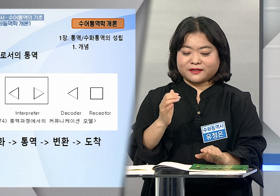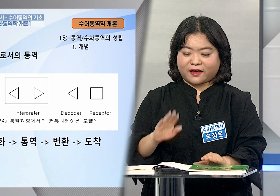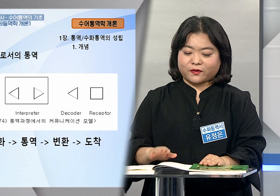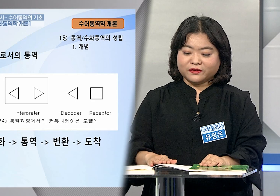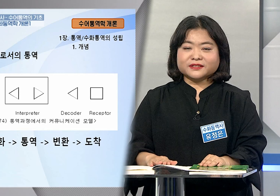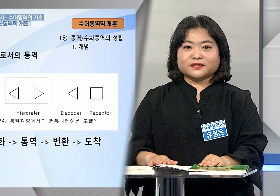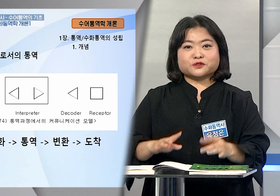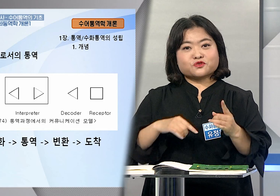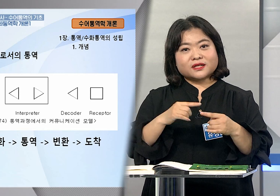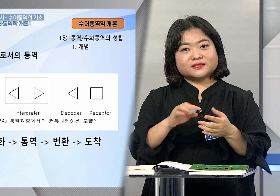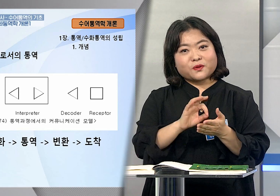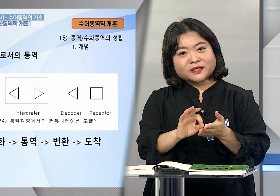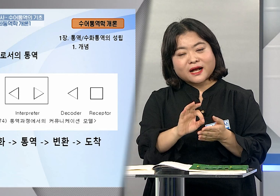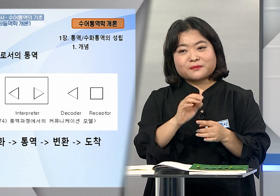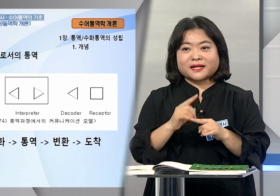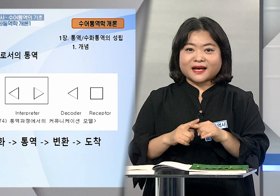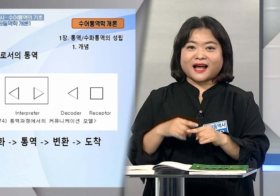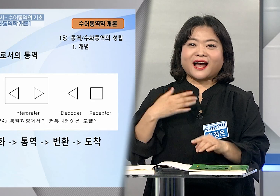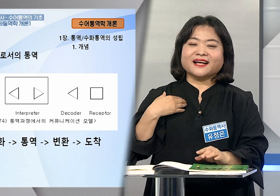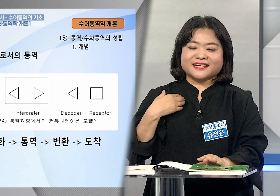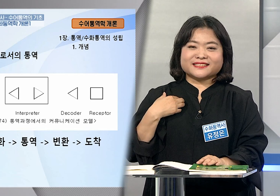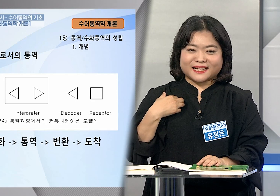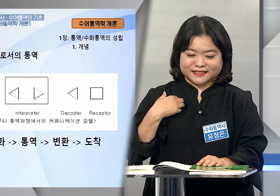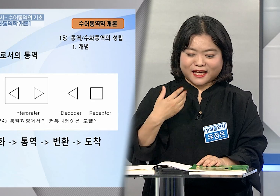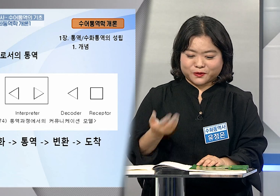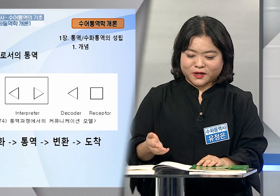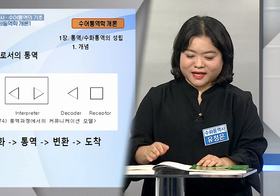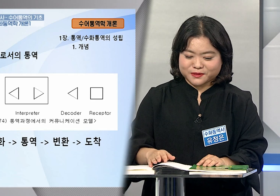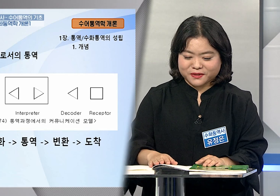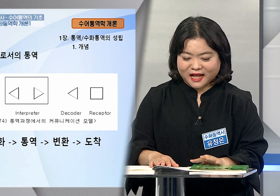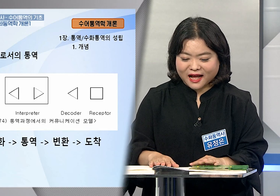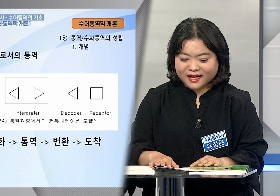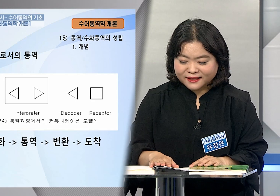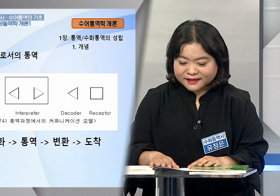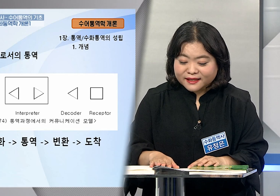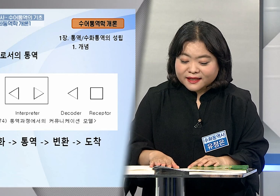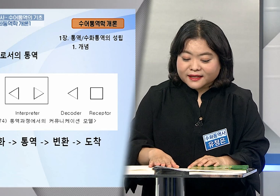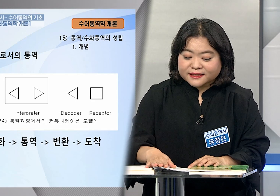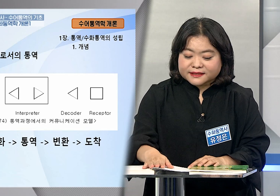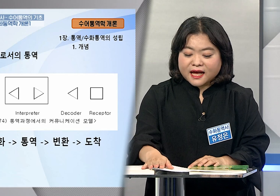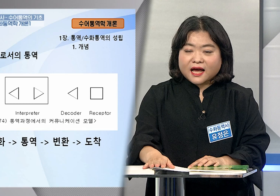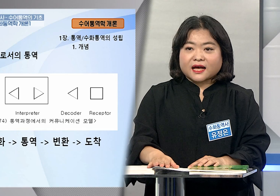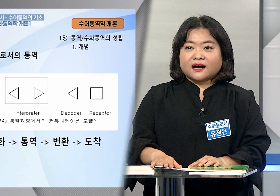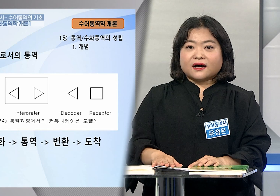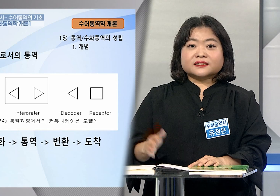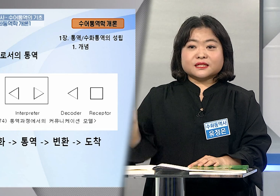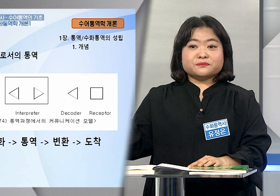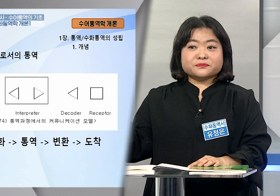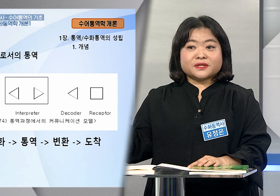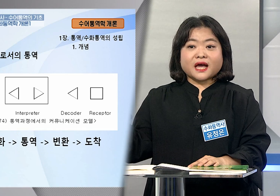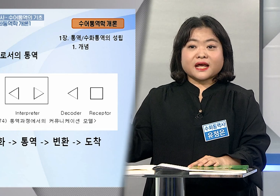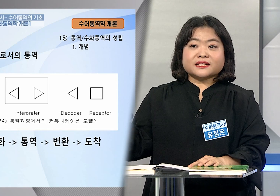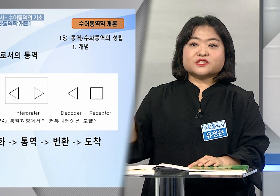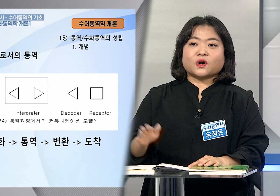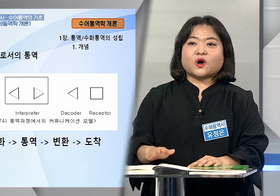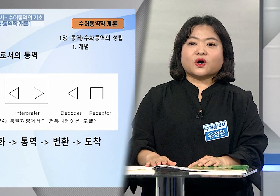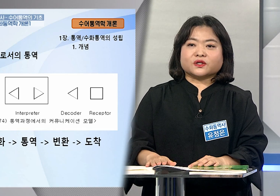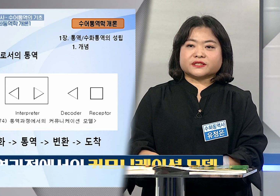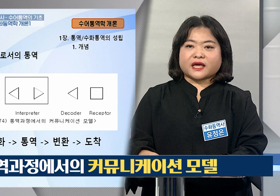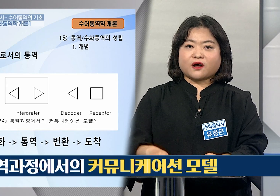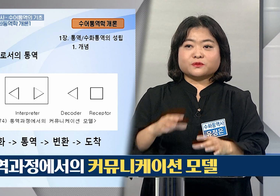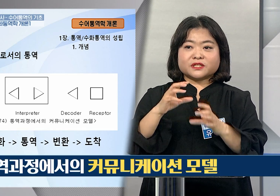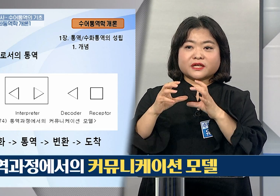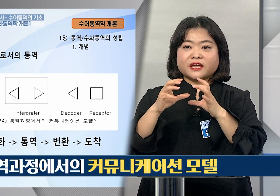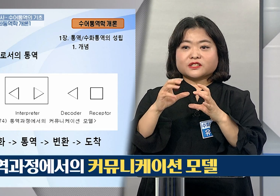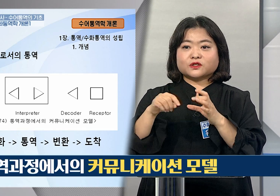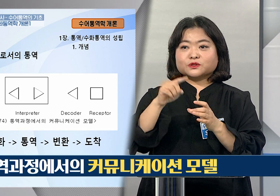사용하고 있는데요. 수화는 사용하다가 말다가 제가 그렇게 하도록 하겠습니다. 자, 그림이 하나 있죠.